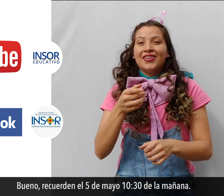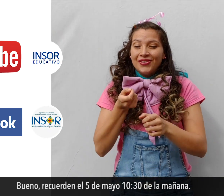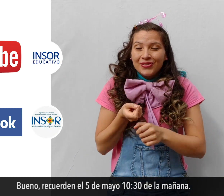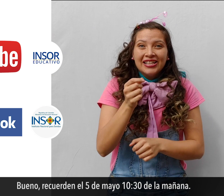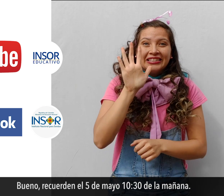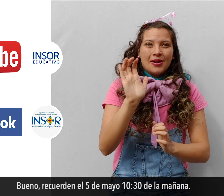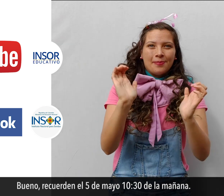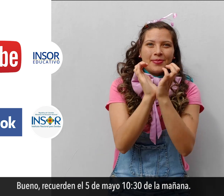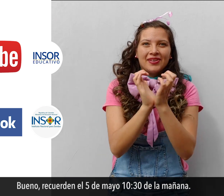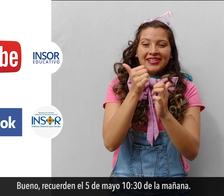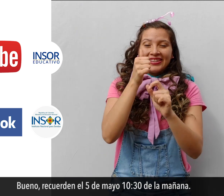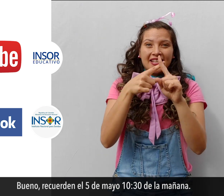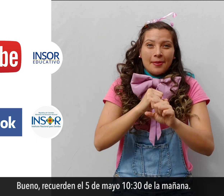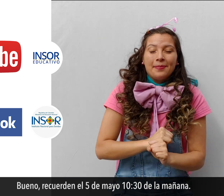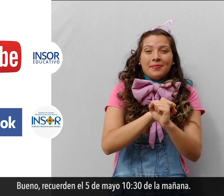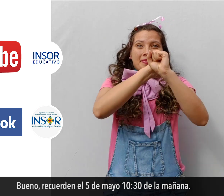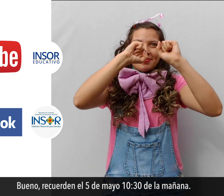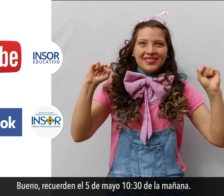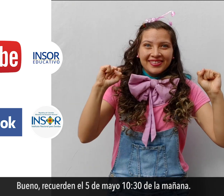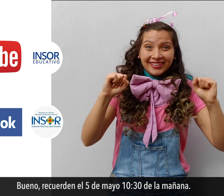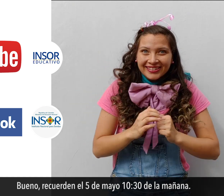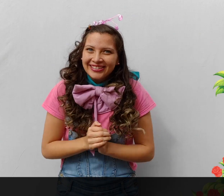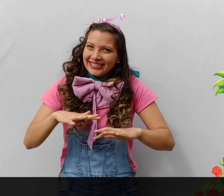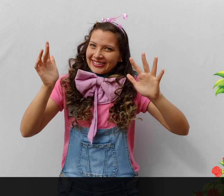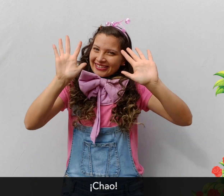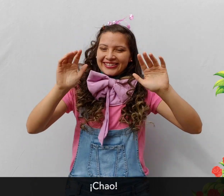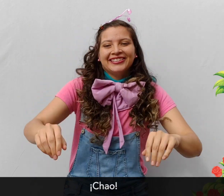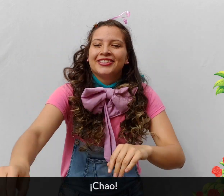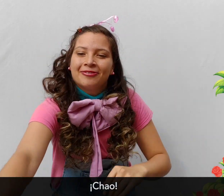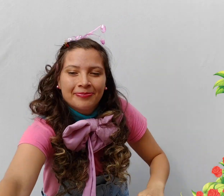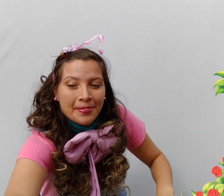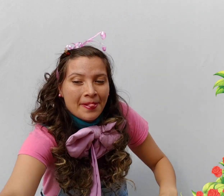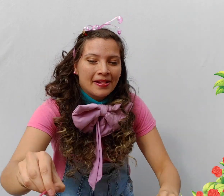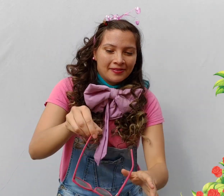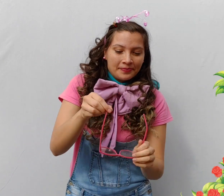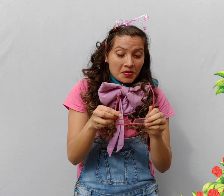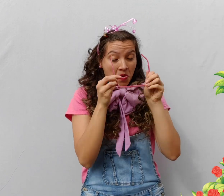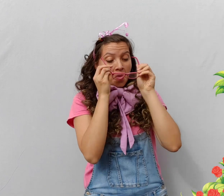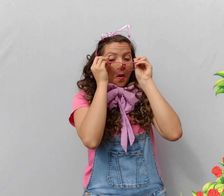Bueno, recuerden el 5 de mayo a las 10 y 30 de la mañana. ¡Chao!